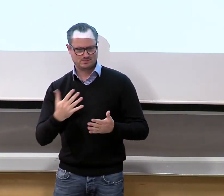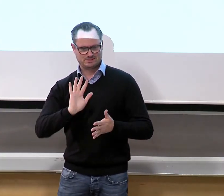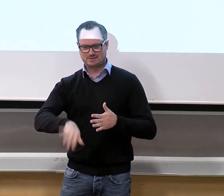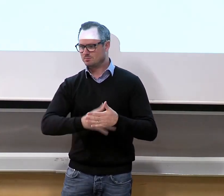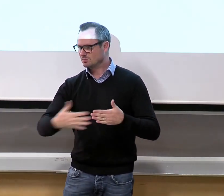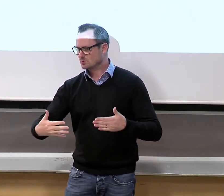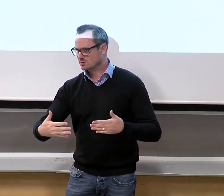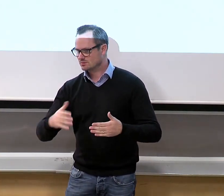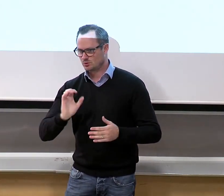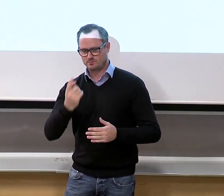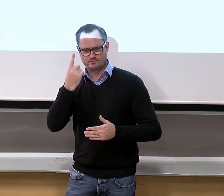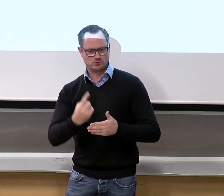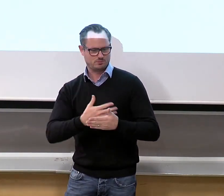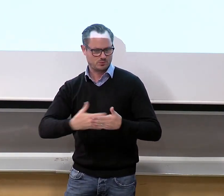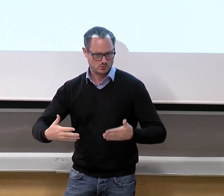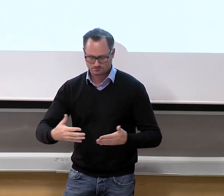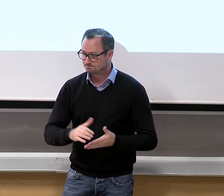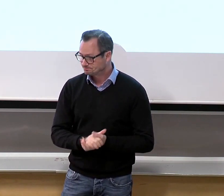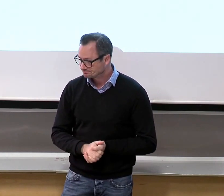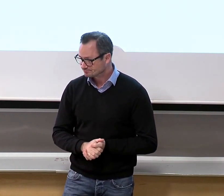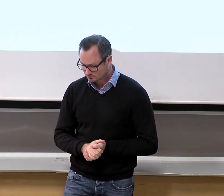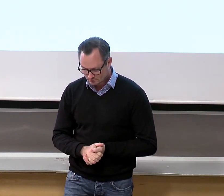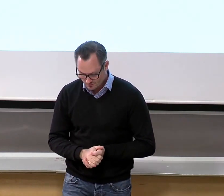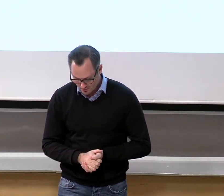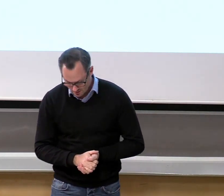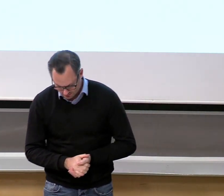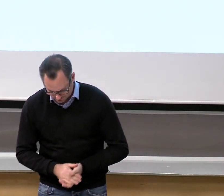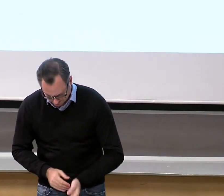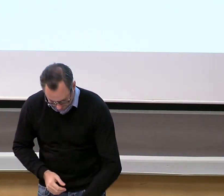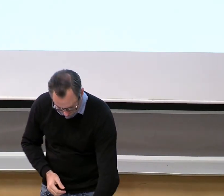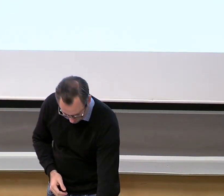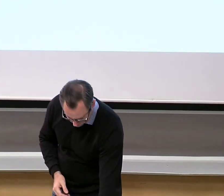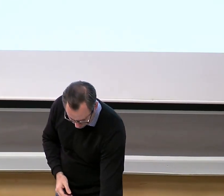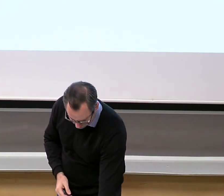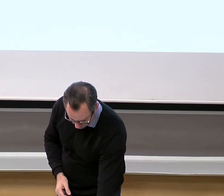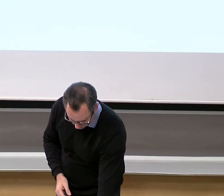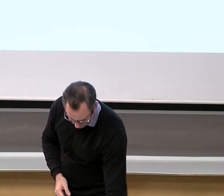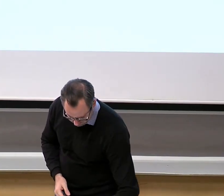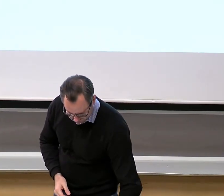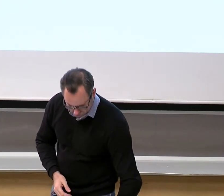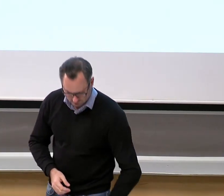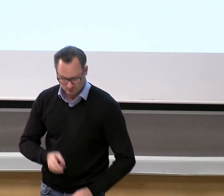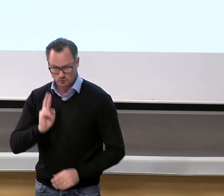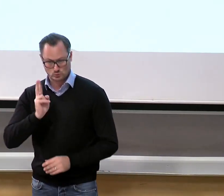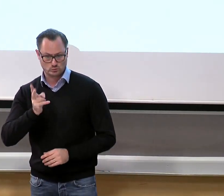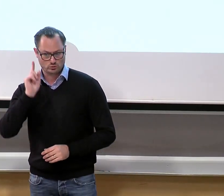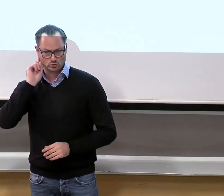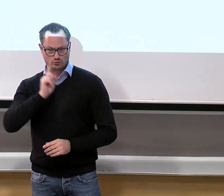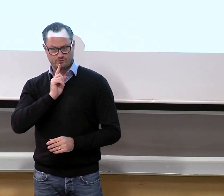för att man också har accepterat teckenspråk som ett första språk för döva. Och döva får